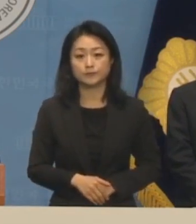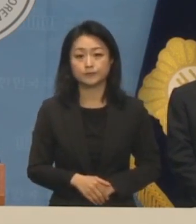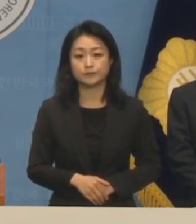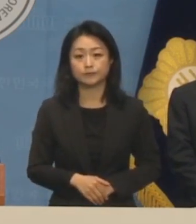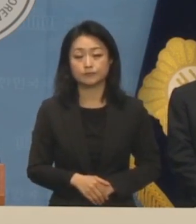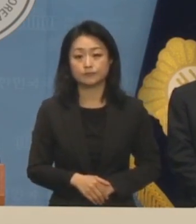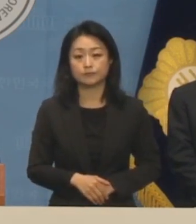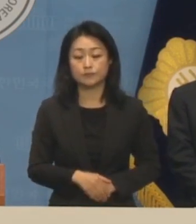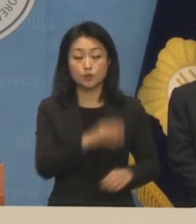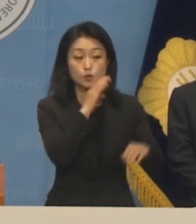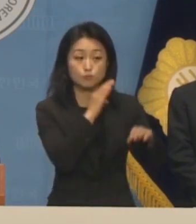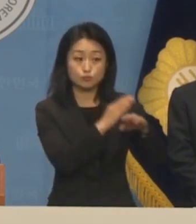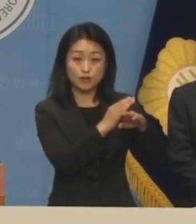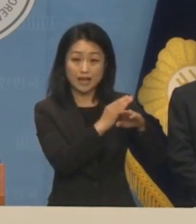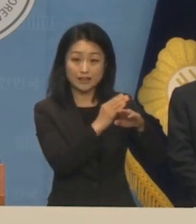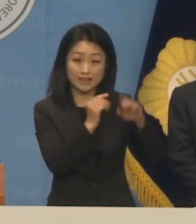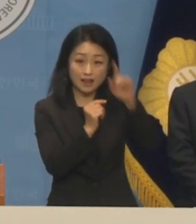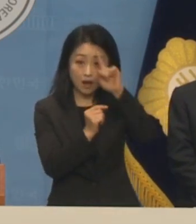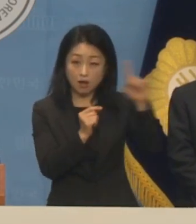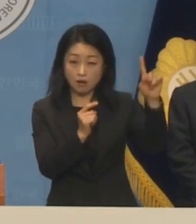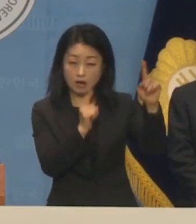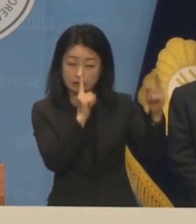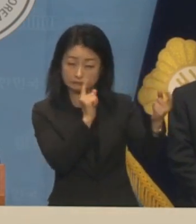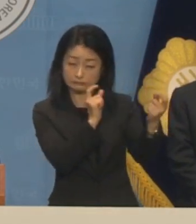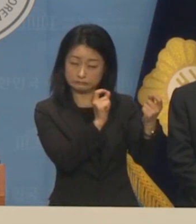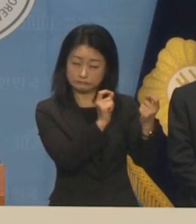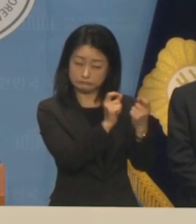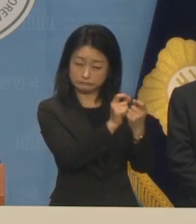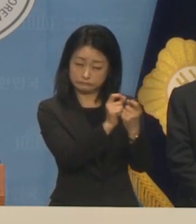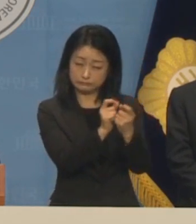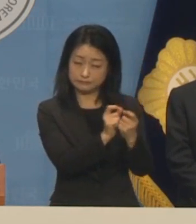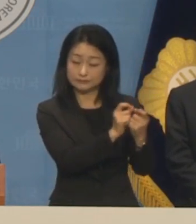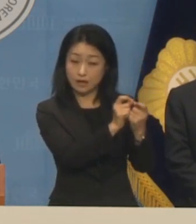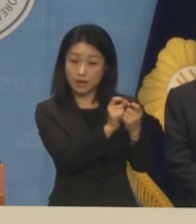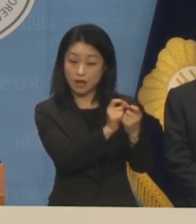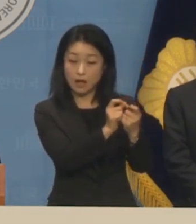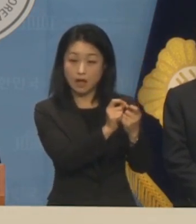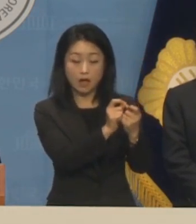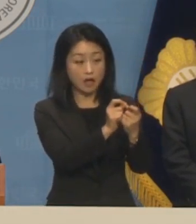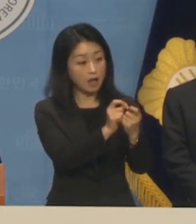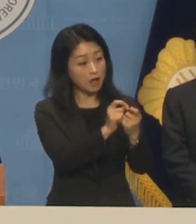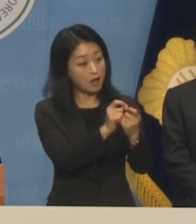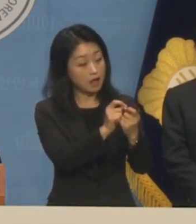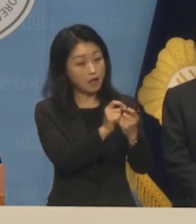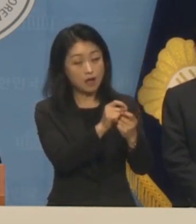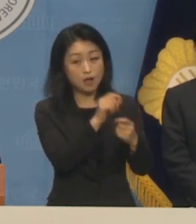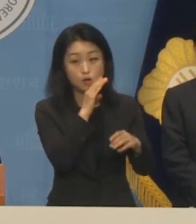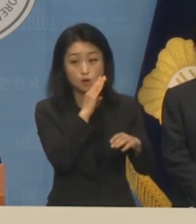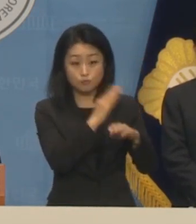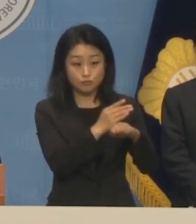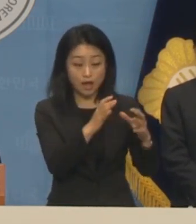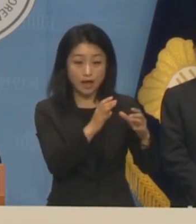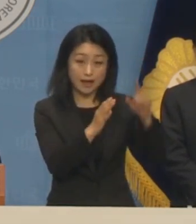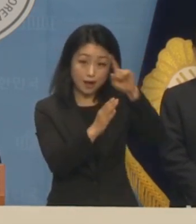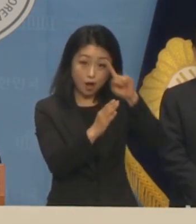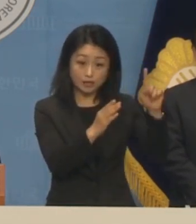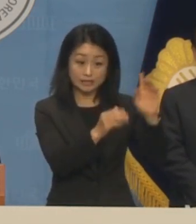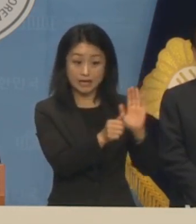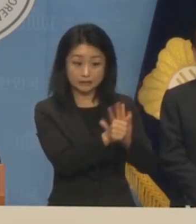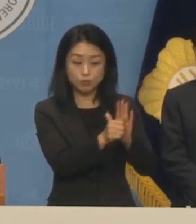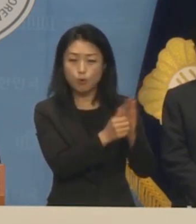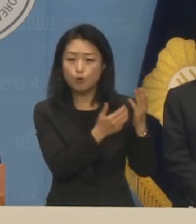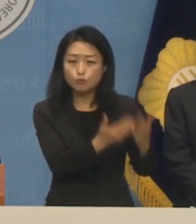특히 북러 접근 등 중국과 러시아가 사실상 북한을 더 지원하게 되는 현실을